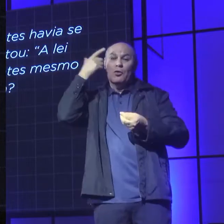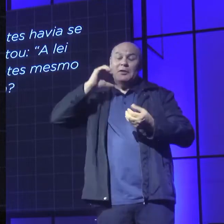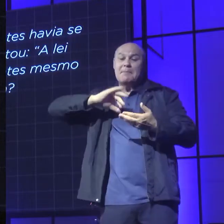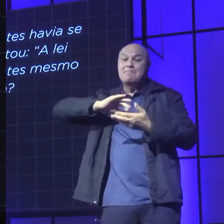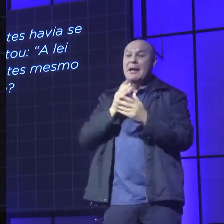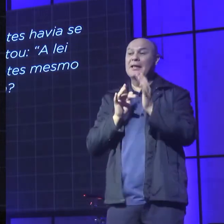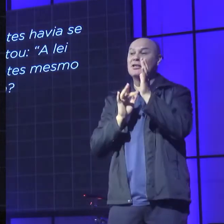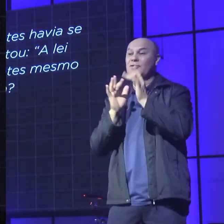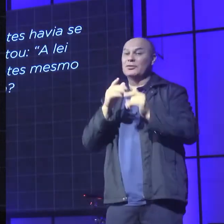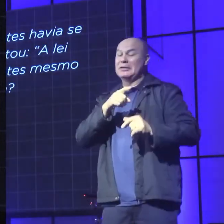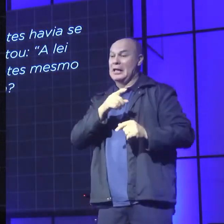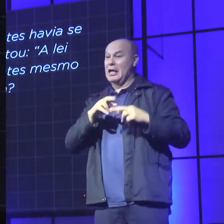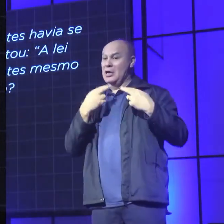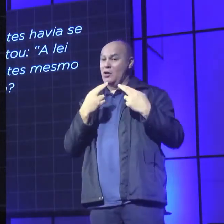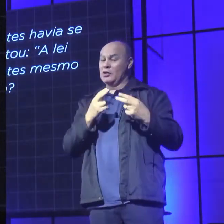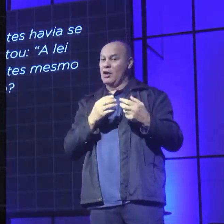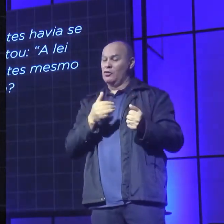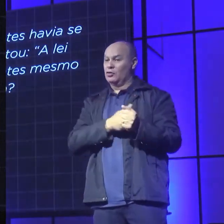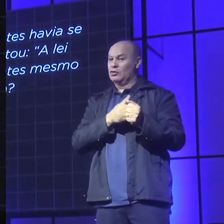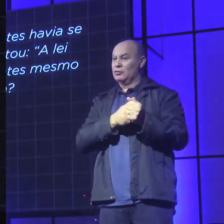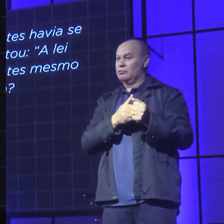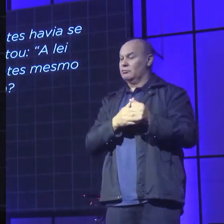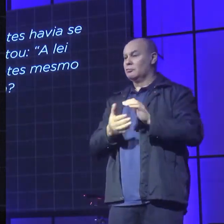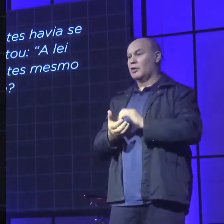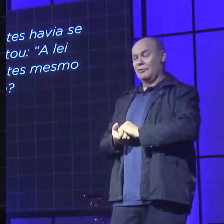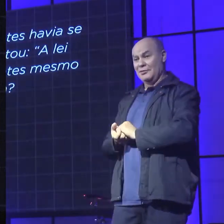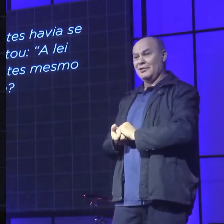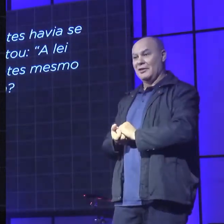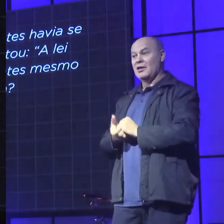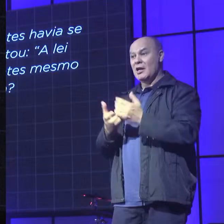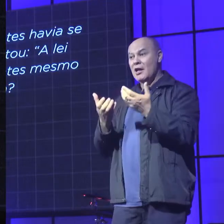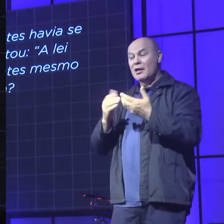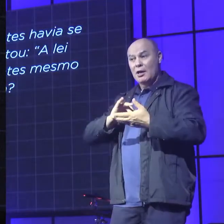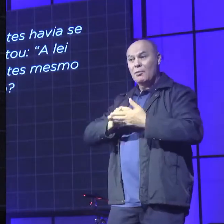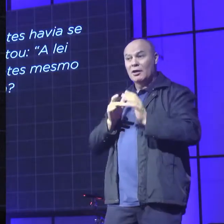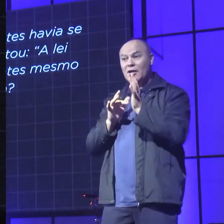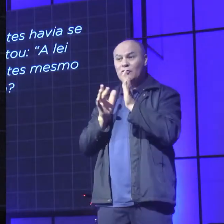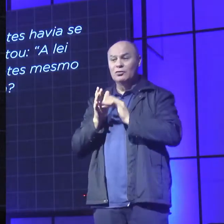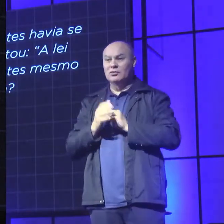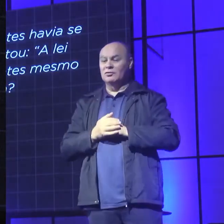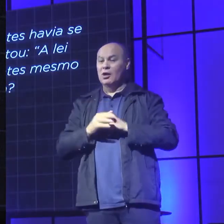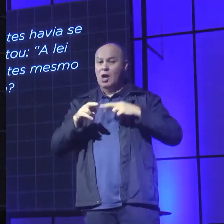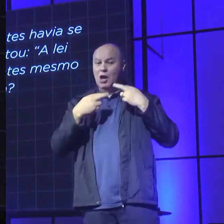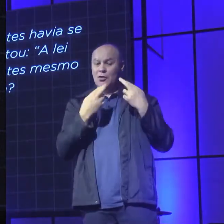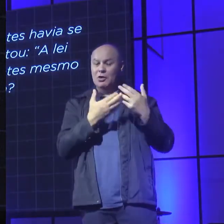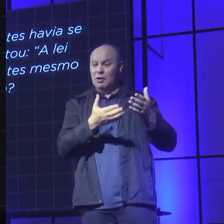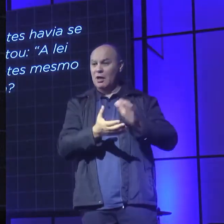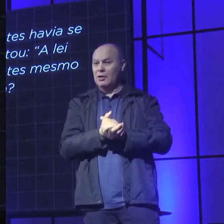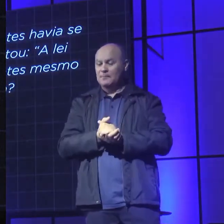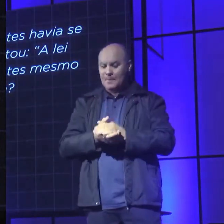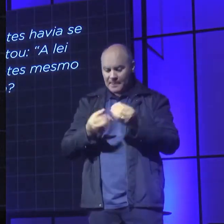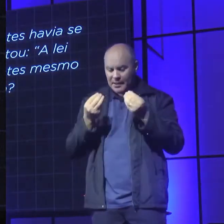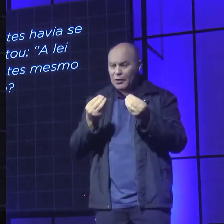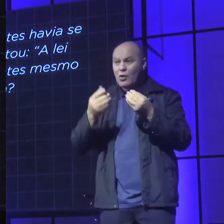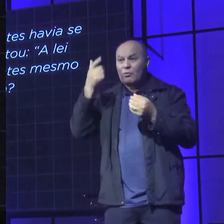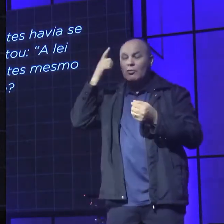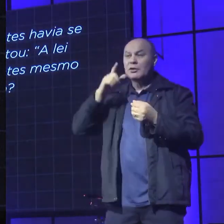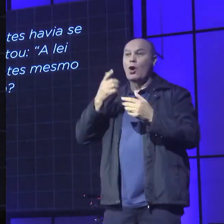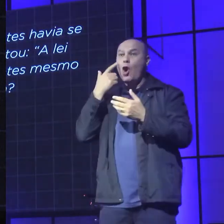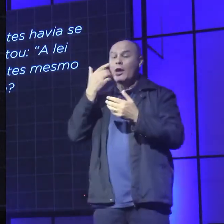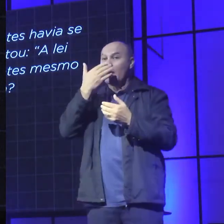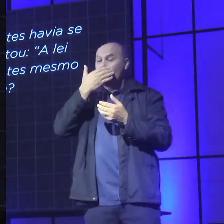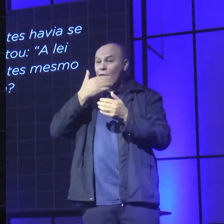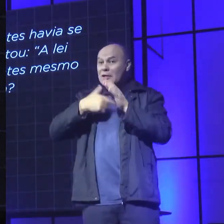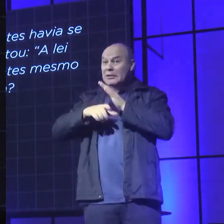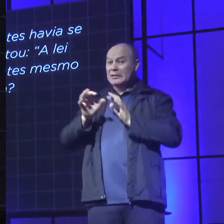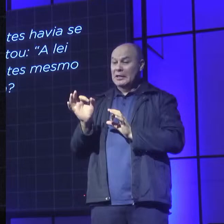Jesus, e eles estavam dizendo assim, nós temos que dar um jeito de acabar com esse Galileu. E eles estavam pensando, vamos armar alguma coisa e vamos matar